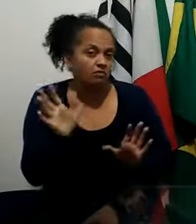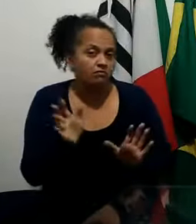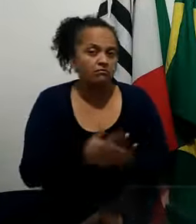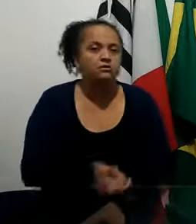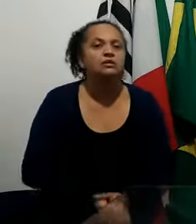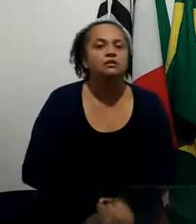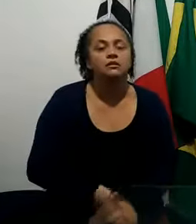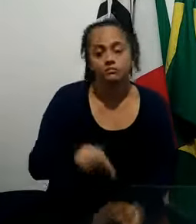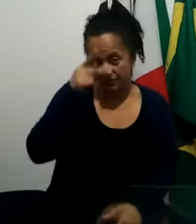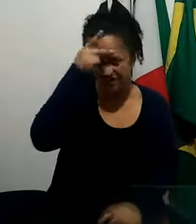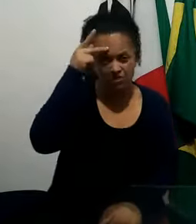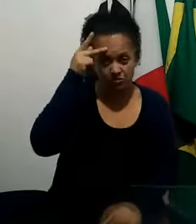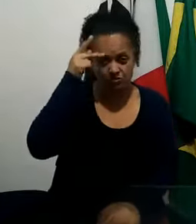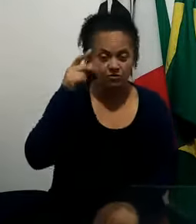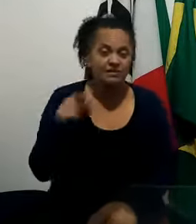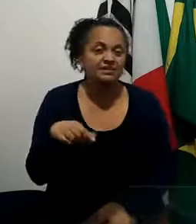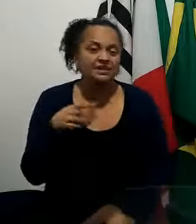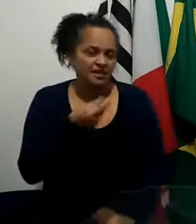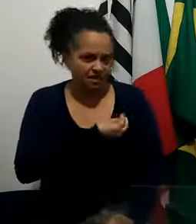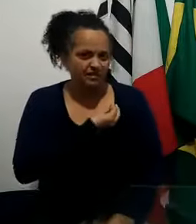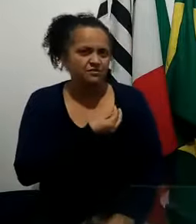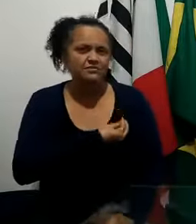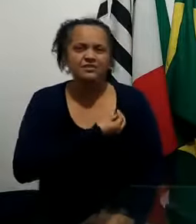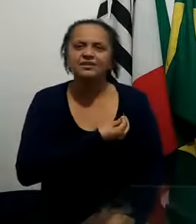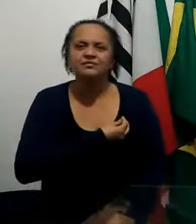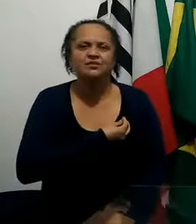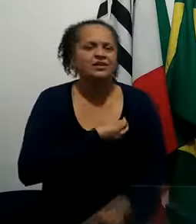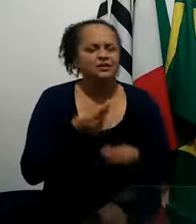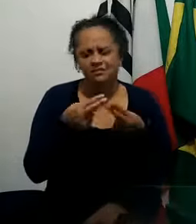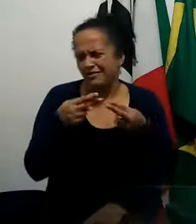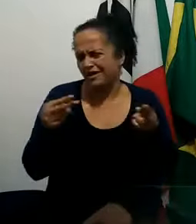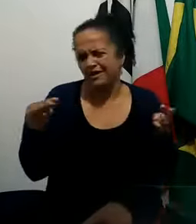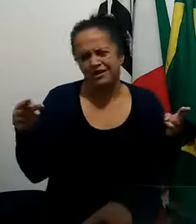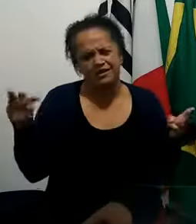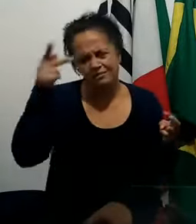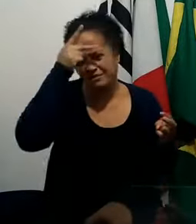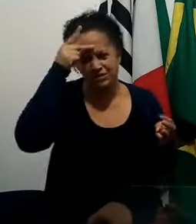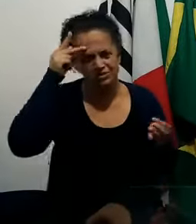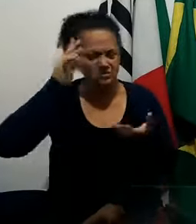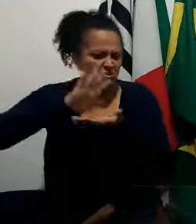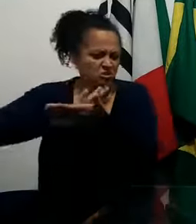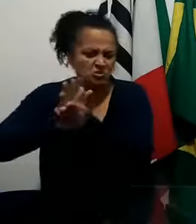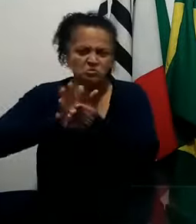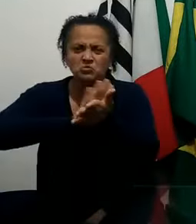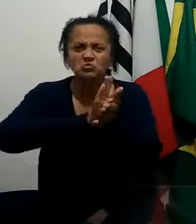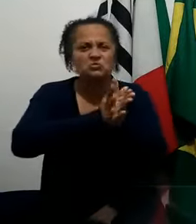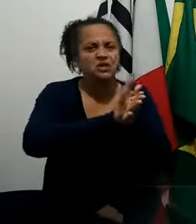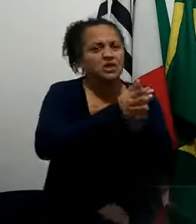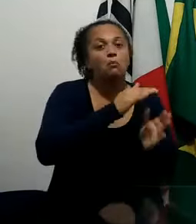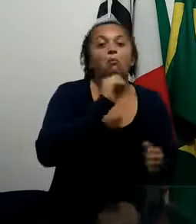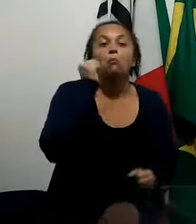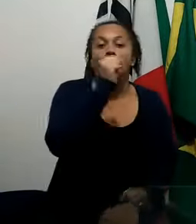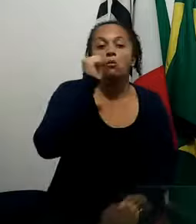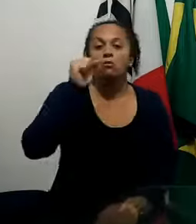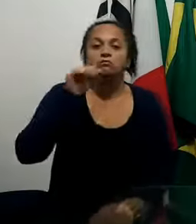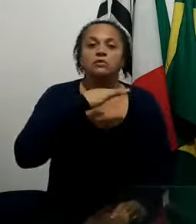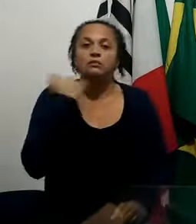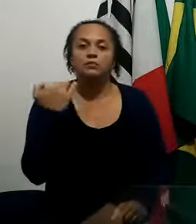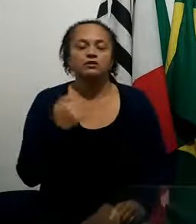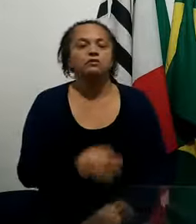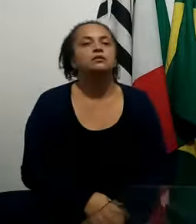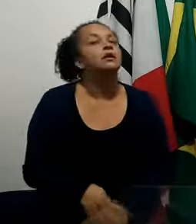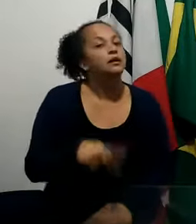restaram vivos nesse tempo aqui vai ser morto por esses anjos aqui. E os que não morreram,